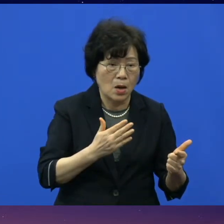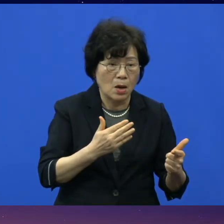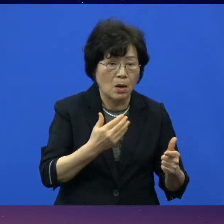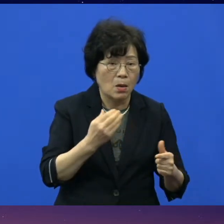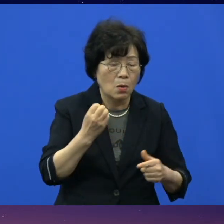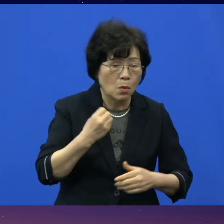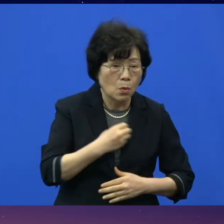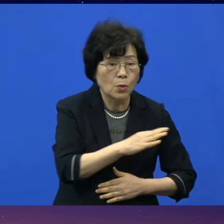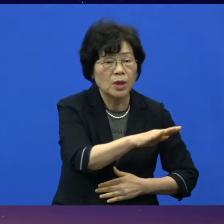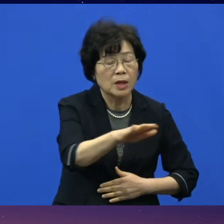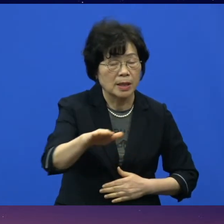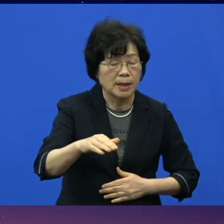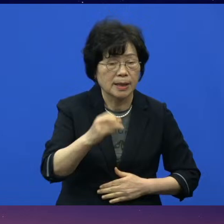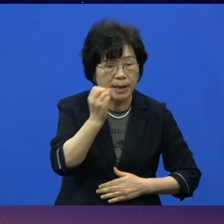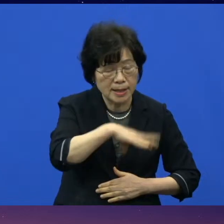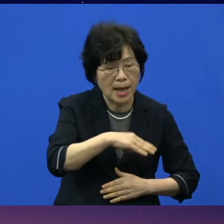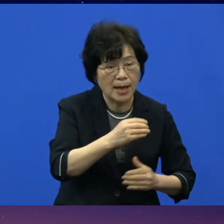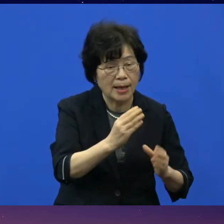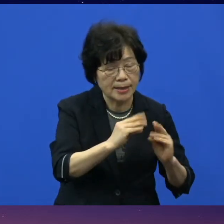된다.